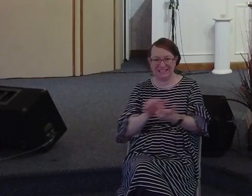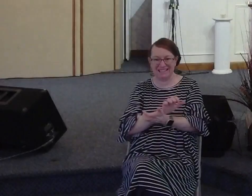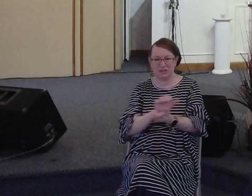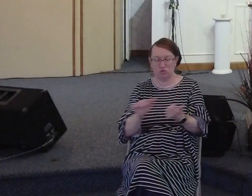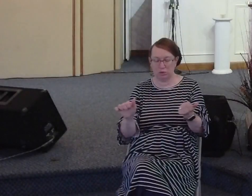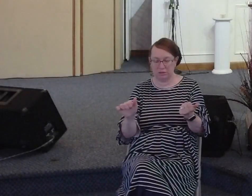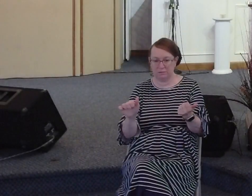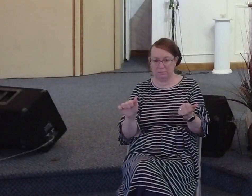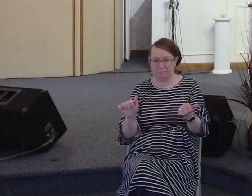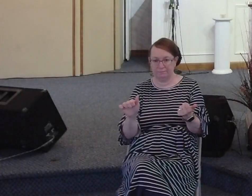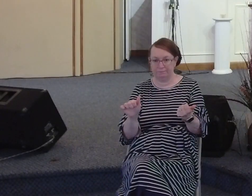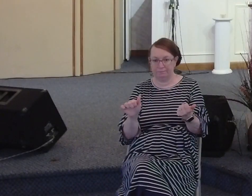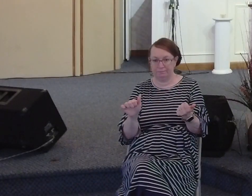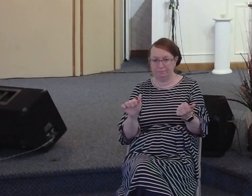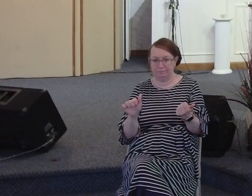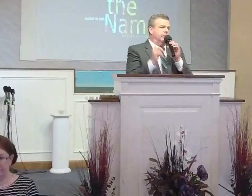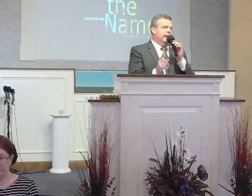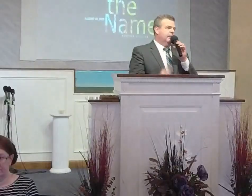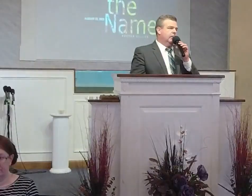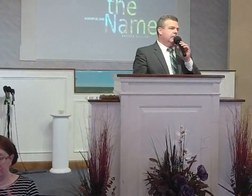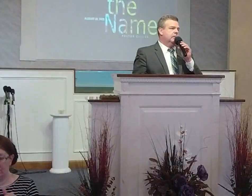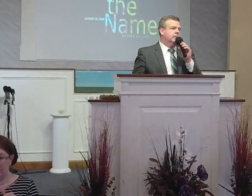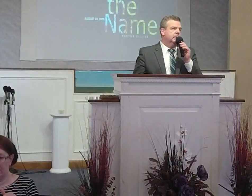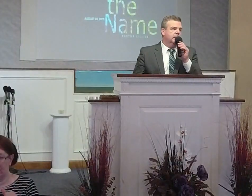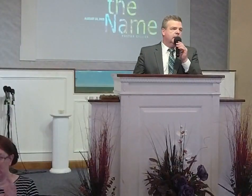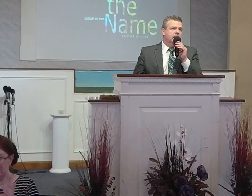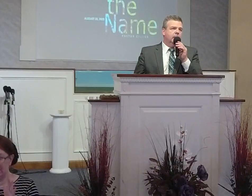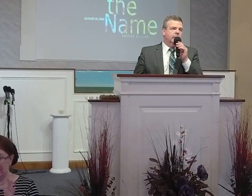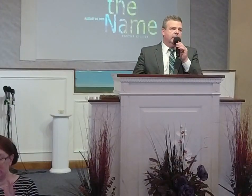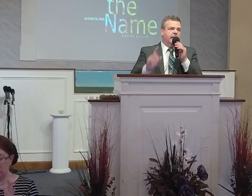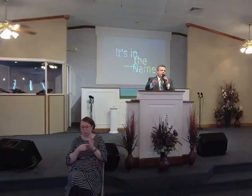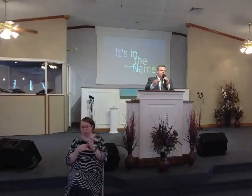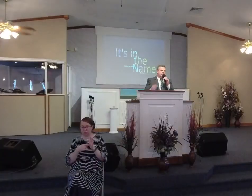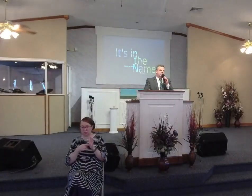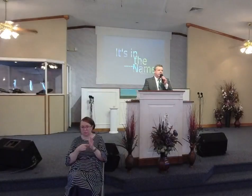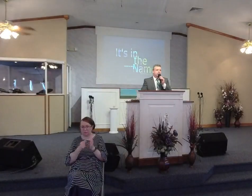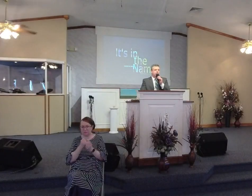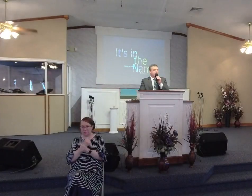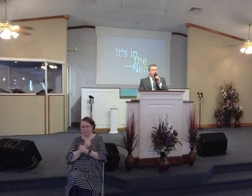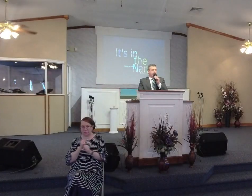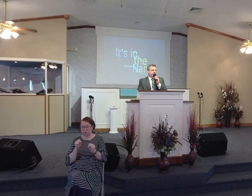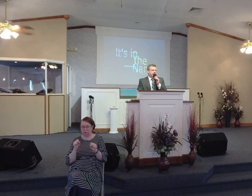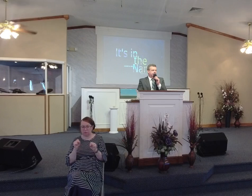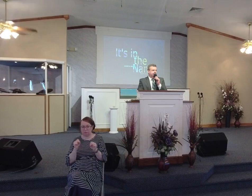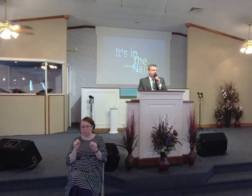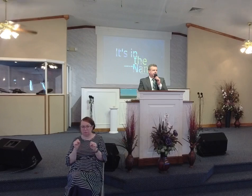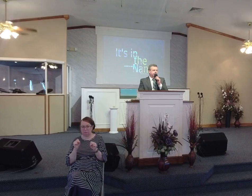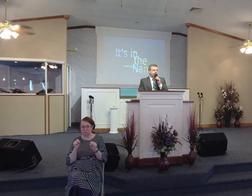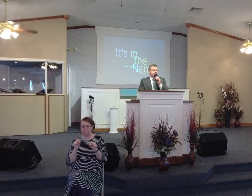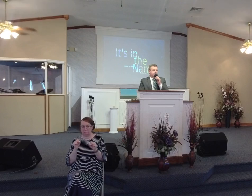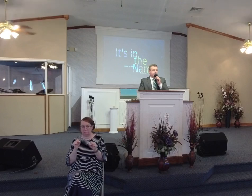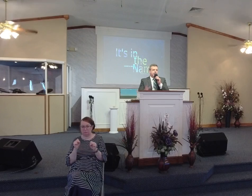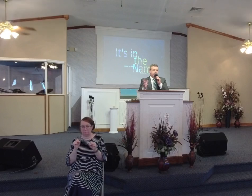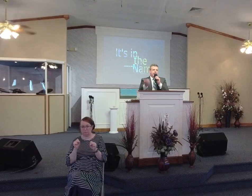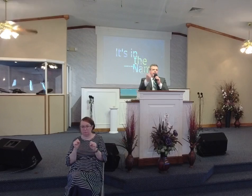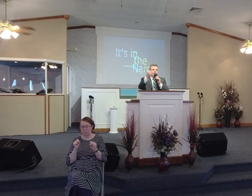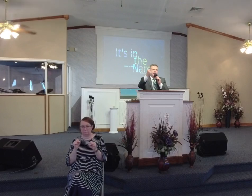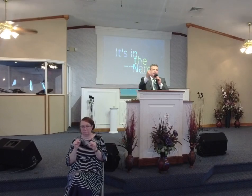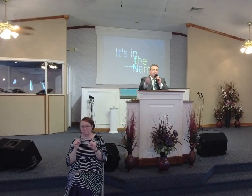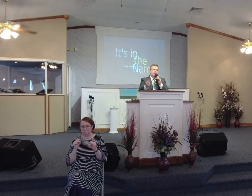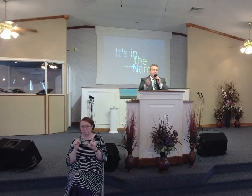y eliminó la creación. Ese es un ejemplo de lo que es la salvación.